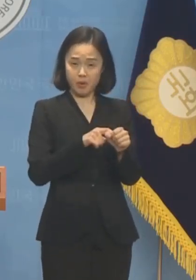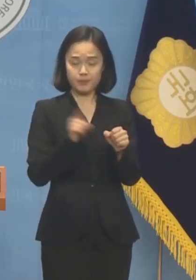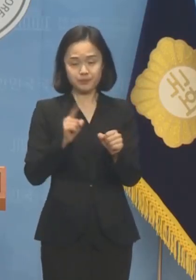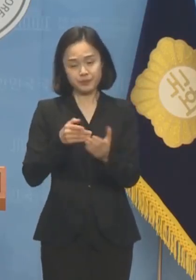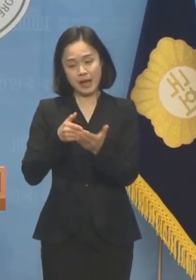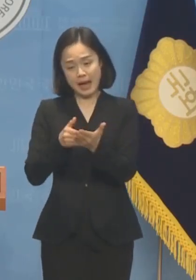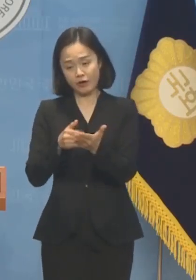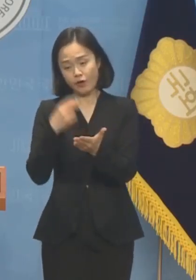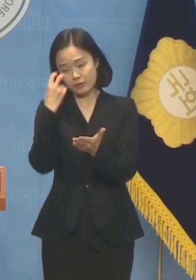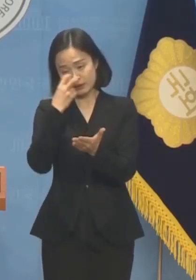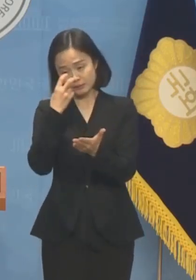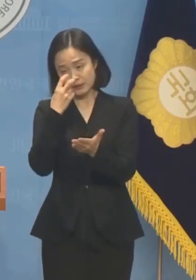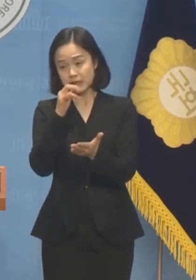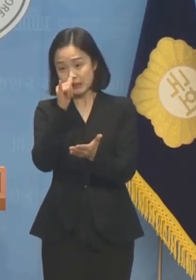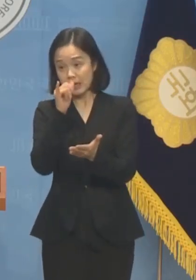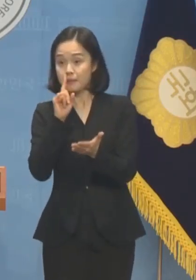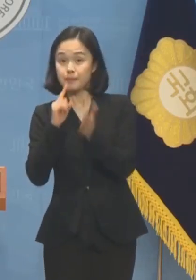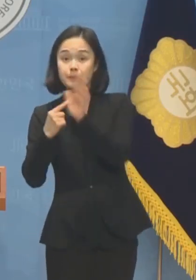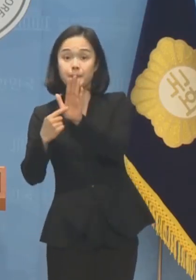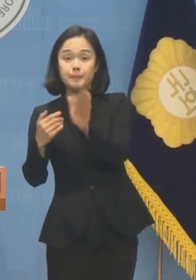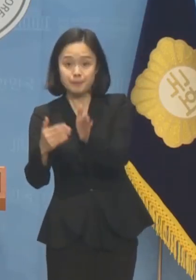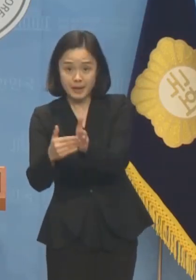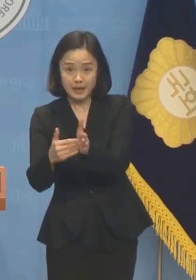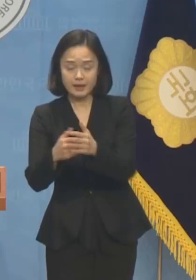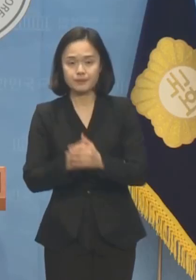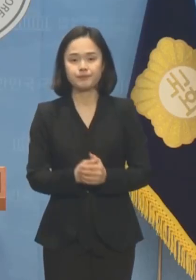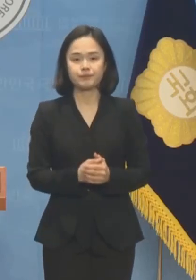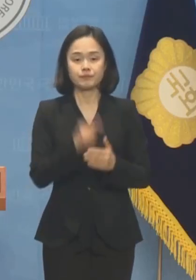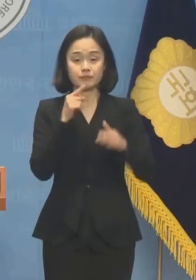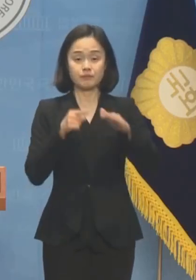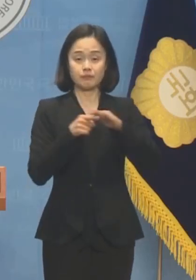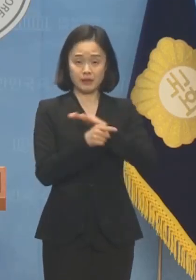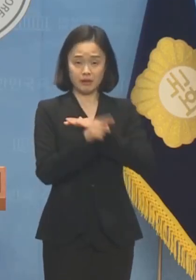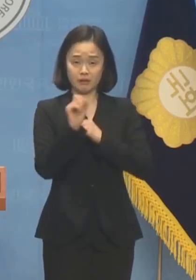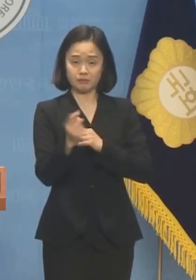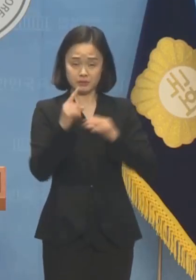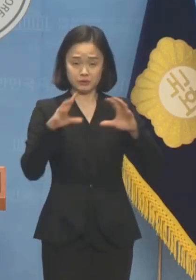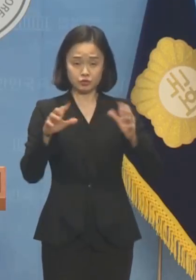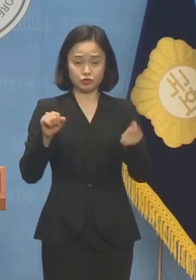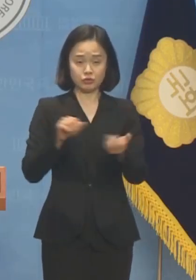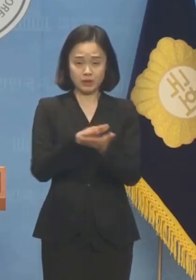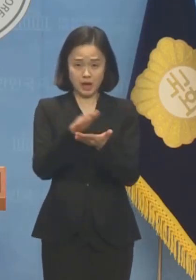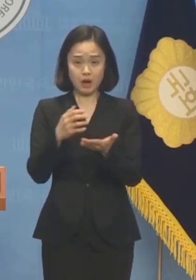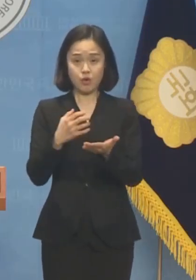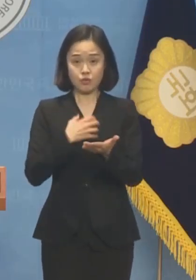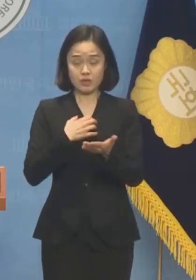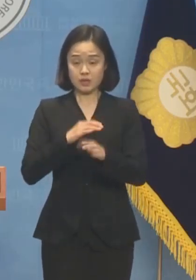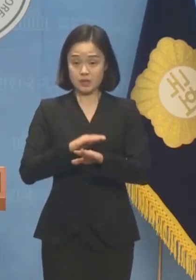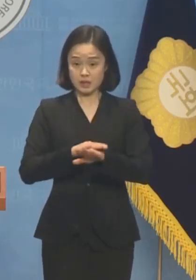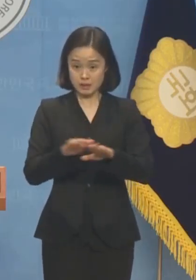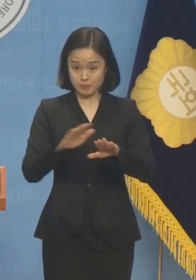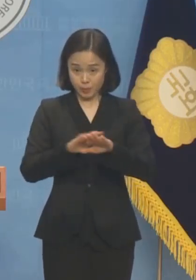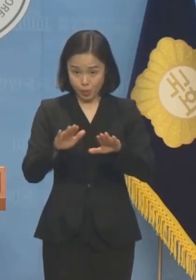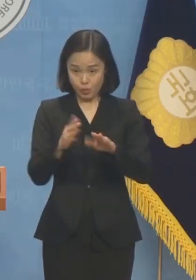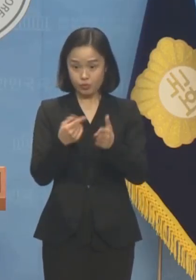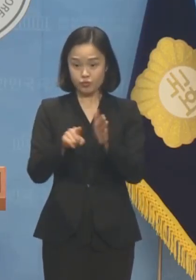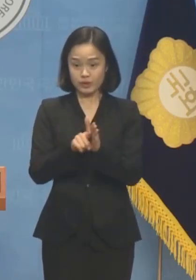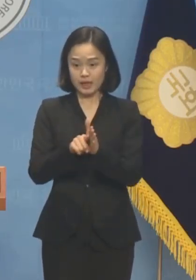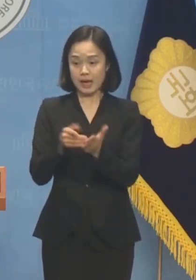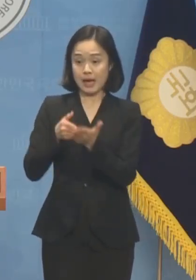계엄 선포로 야기된 국가적 위기 극복 대책의 대책 권고의 건으로 제출된 해당